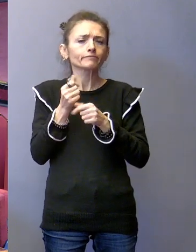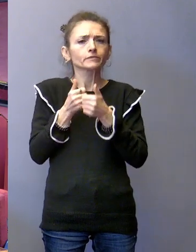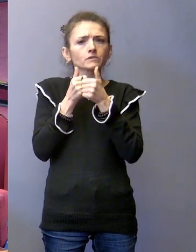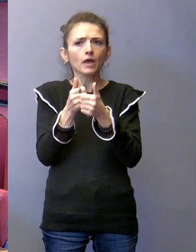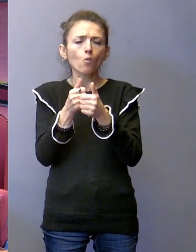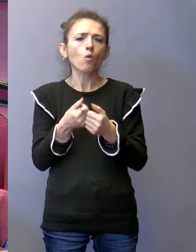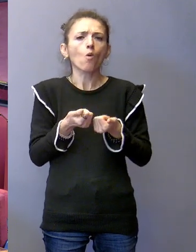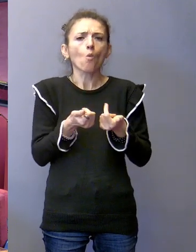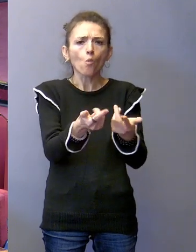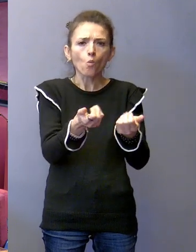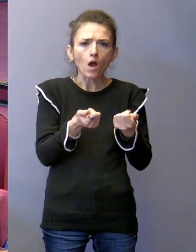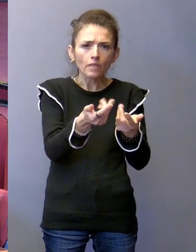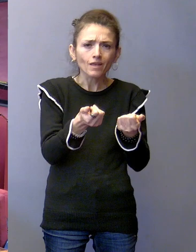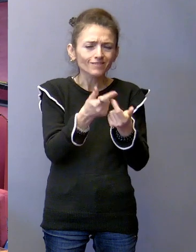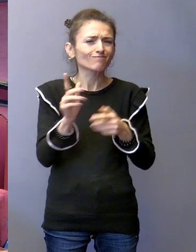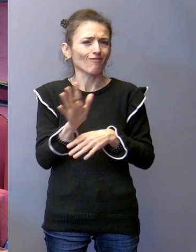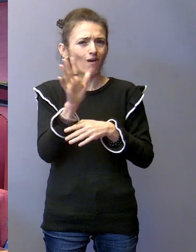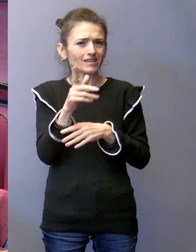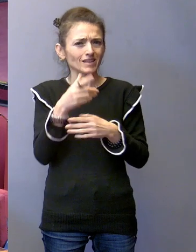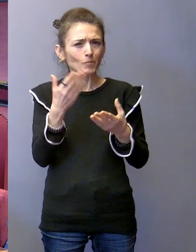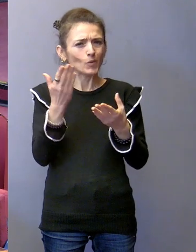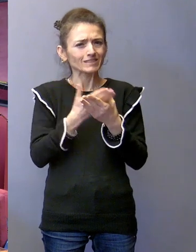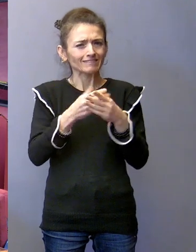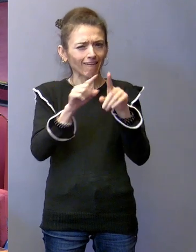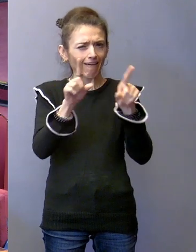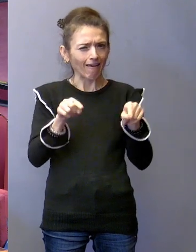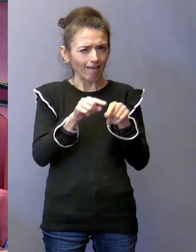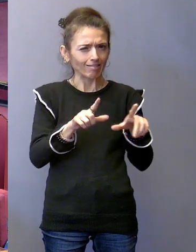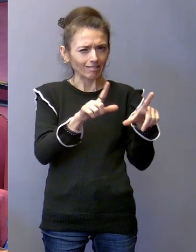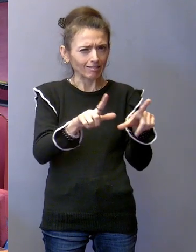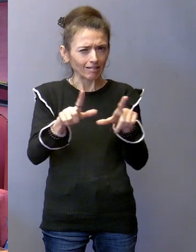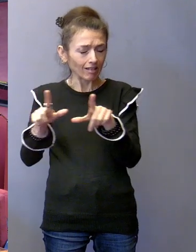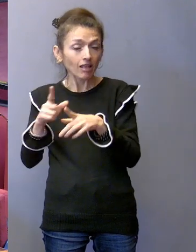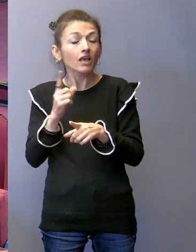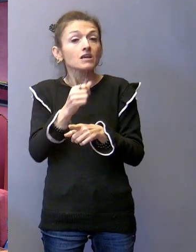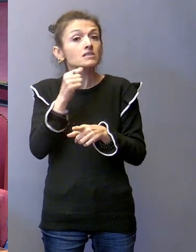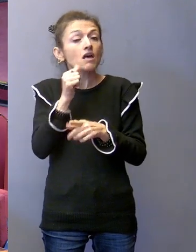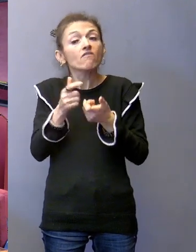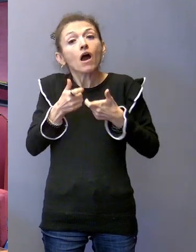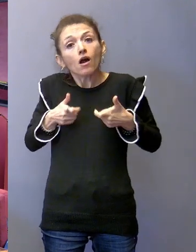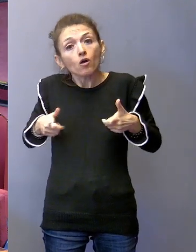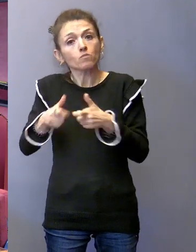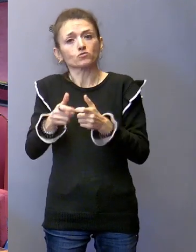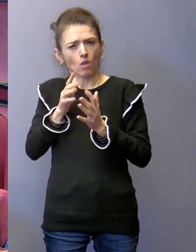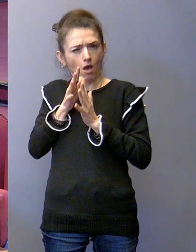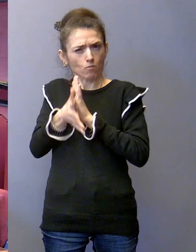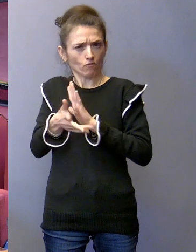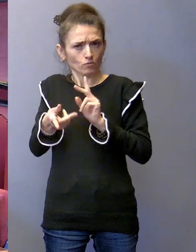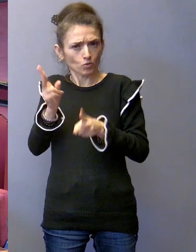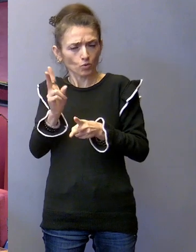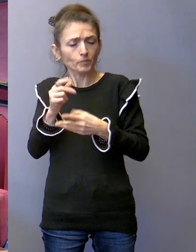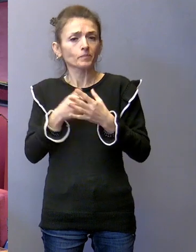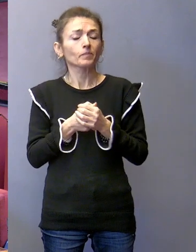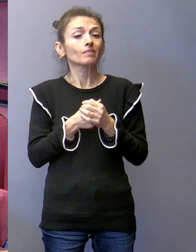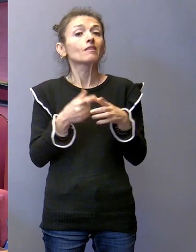di tipo quantitativo quali quelli esplicitati nelle schedine che avrebbe richiesto un approfondimento in commissione consiliare dedicata rilevato che questo